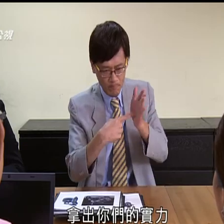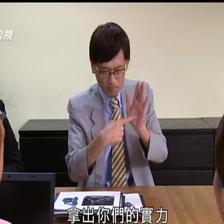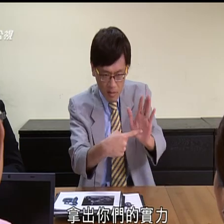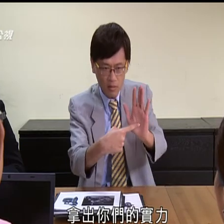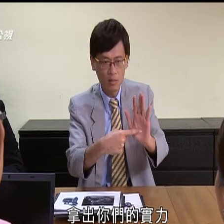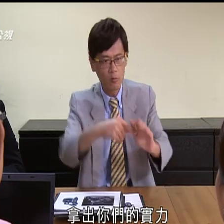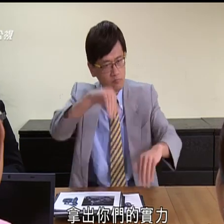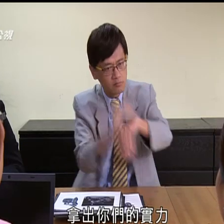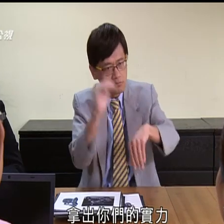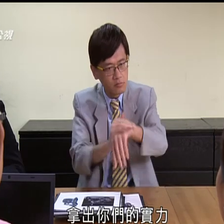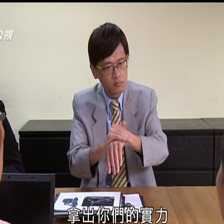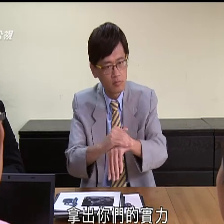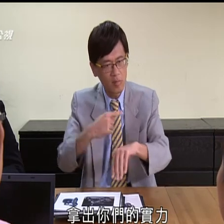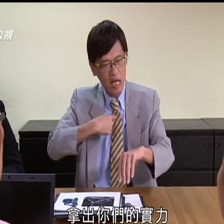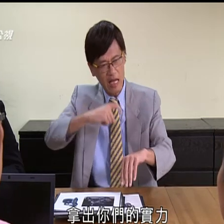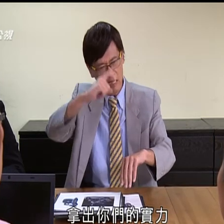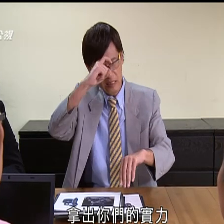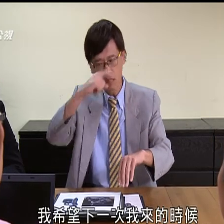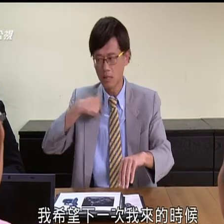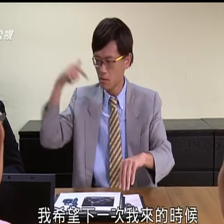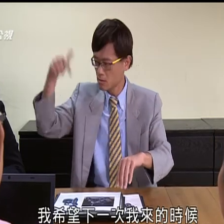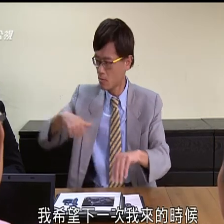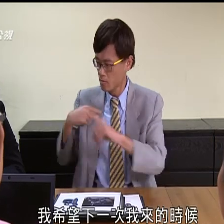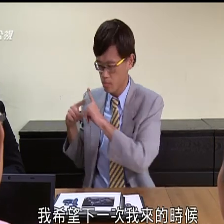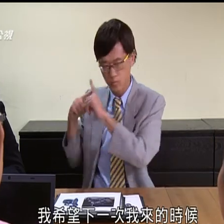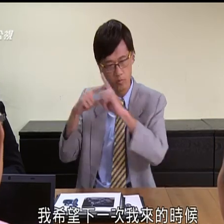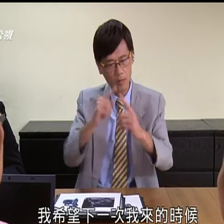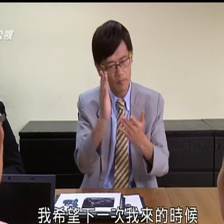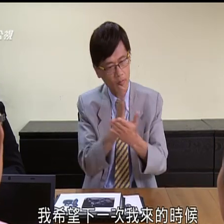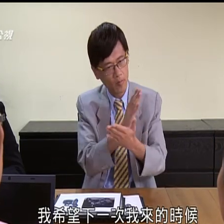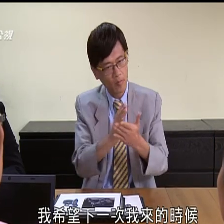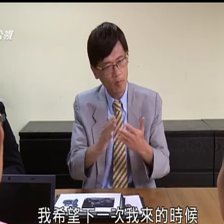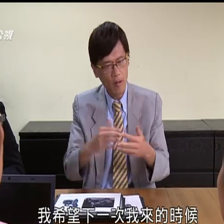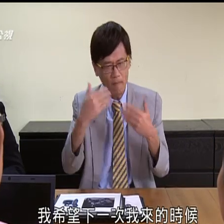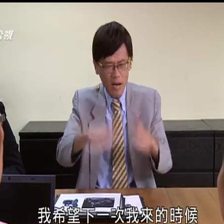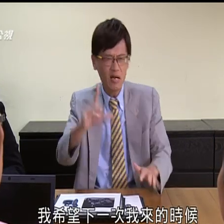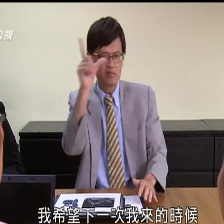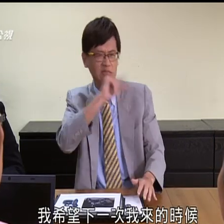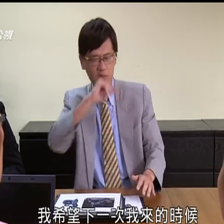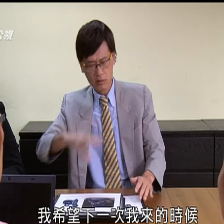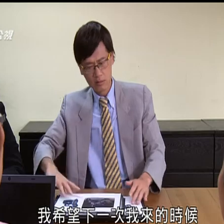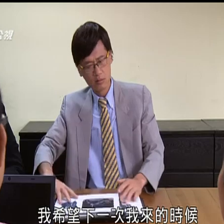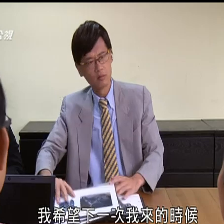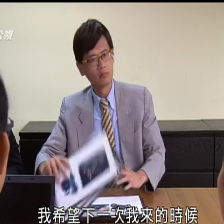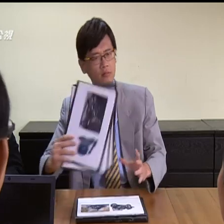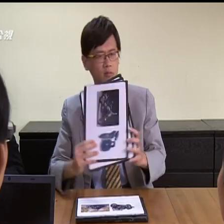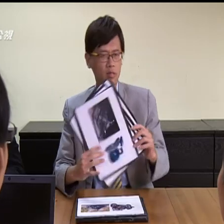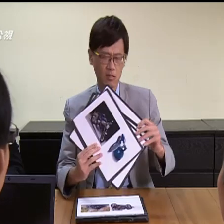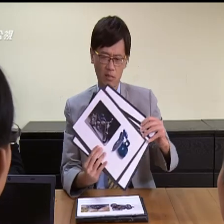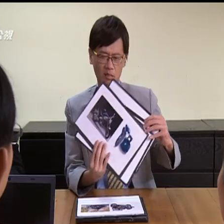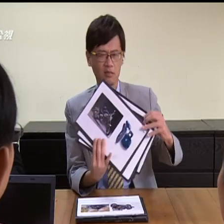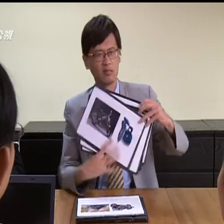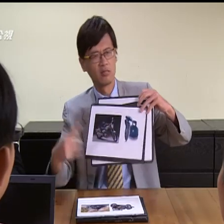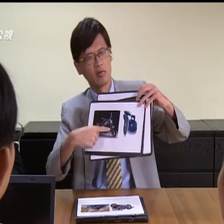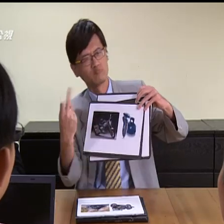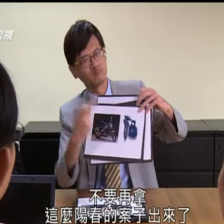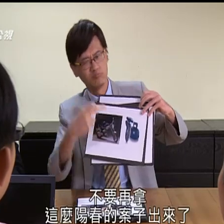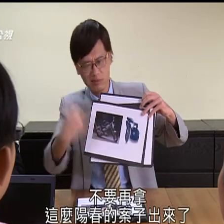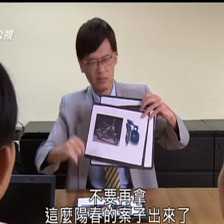出你们的实力。我希望啊，下一次我来的时候啊。不要再